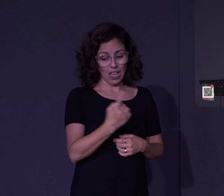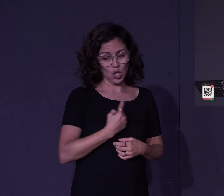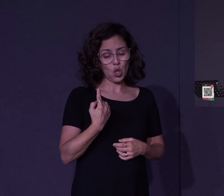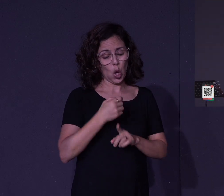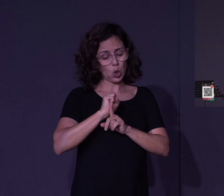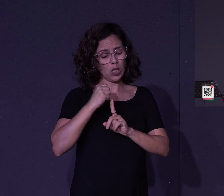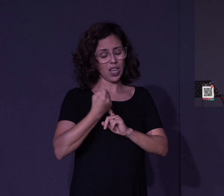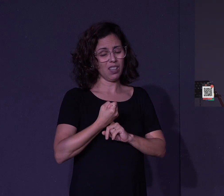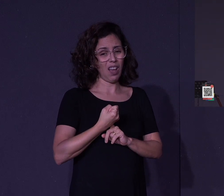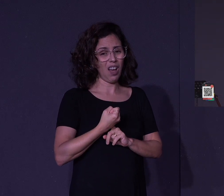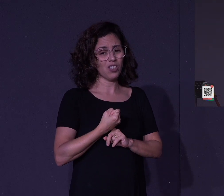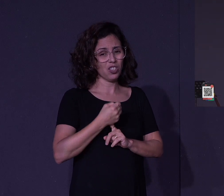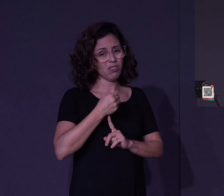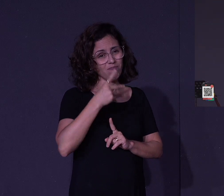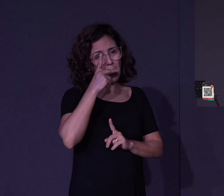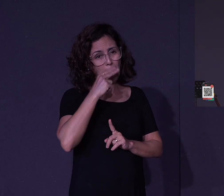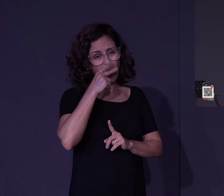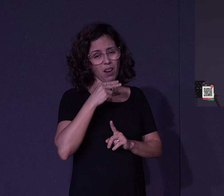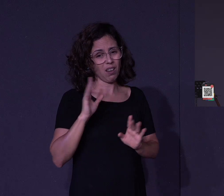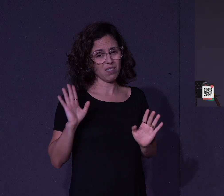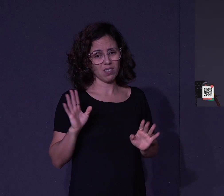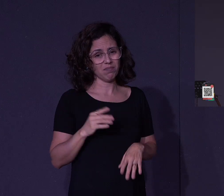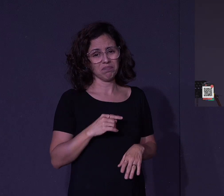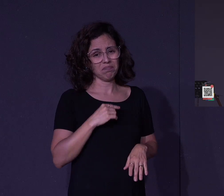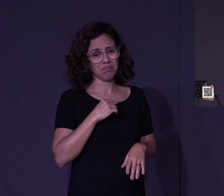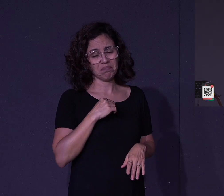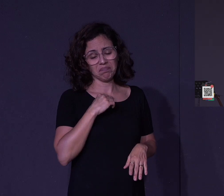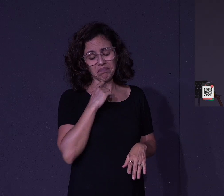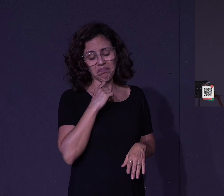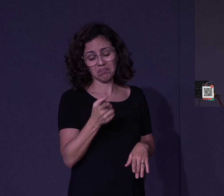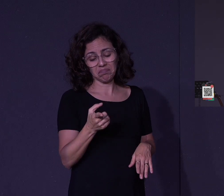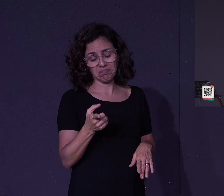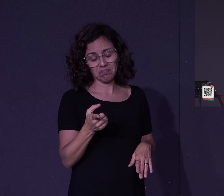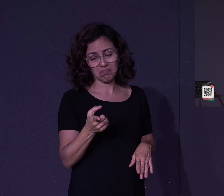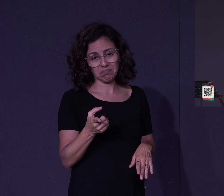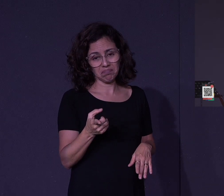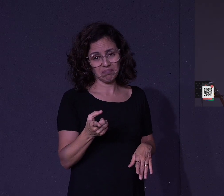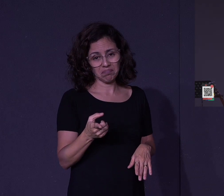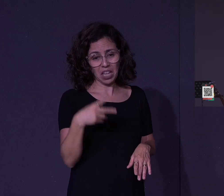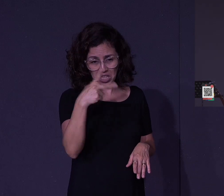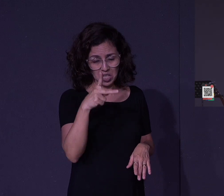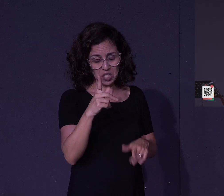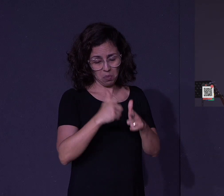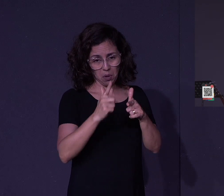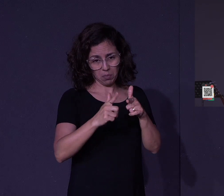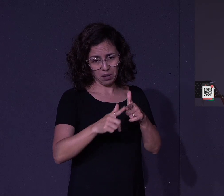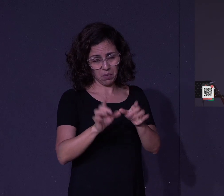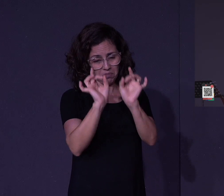O seu problema para mim é problema seu. Não é mais ou menos assim? Não é mais ou menos